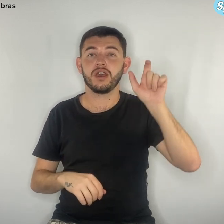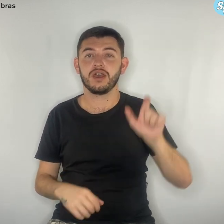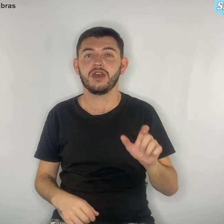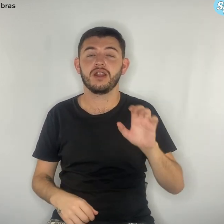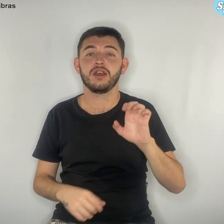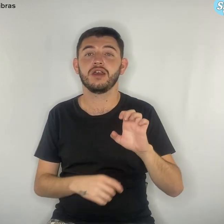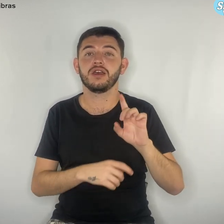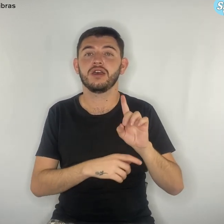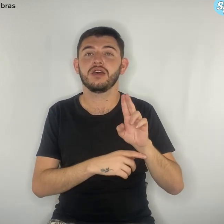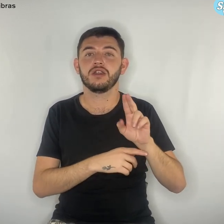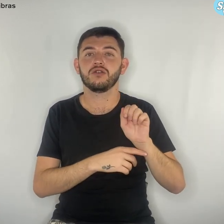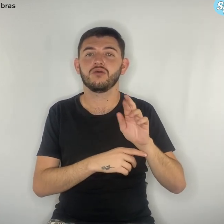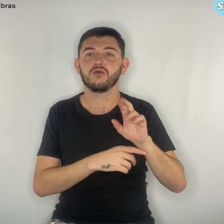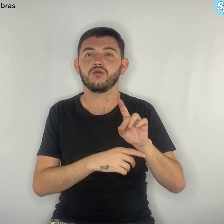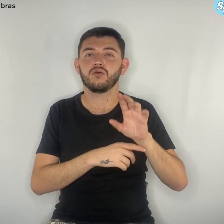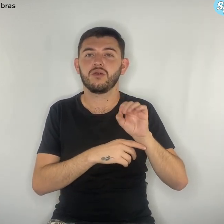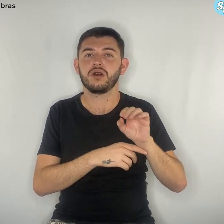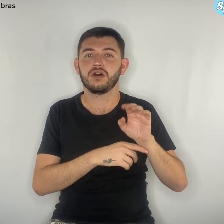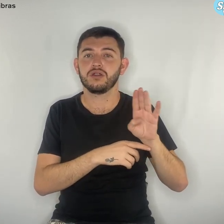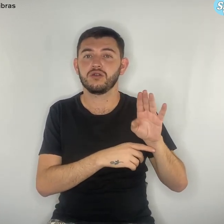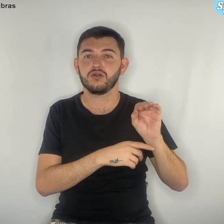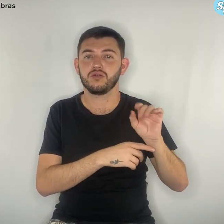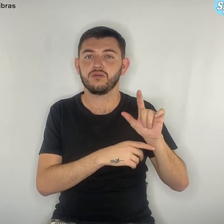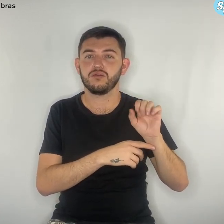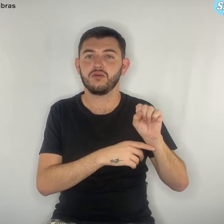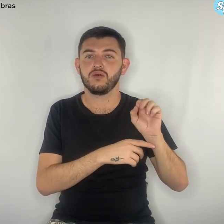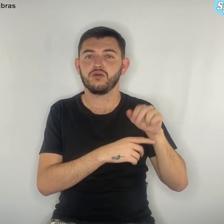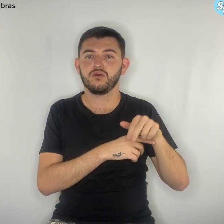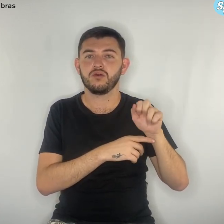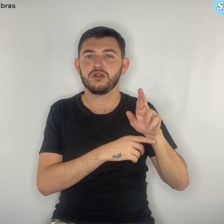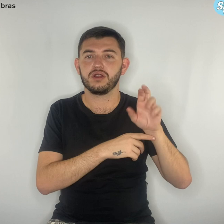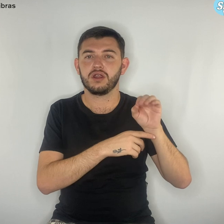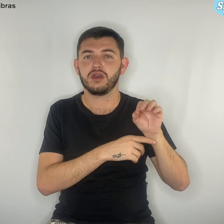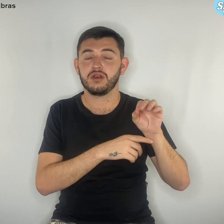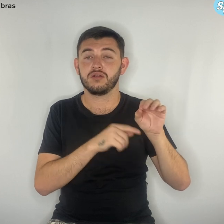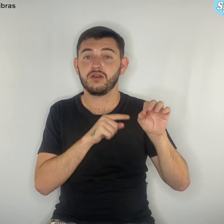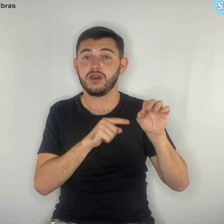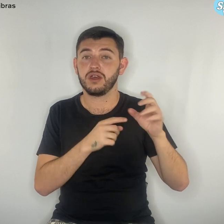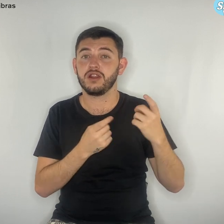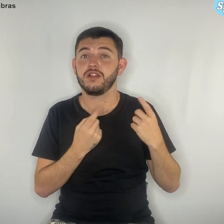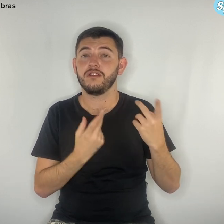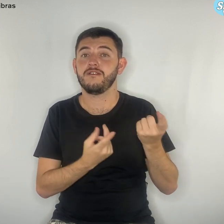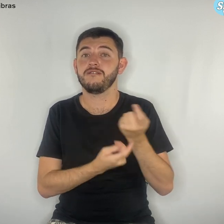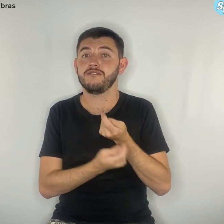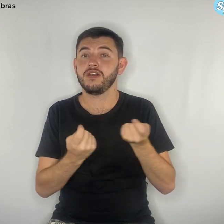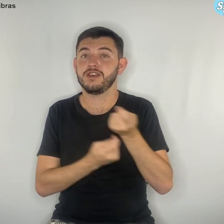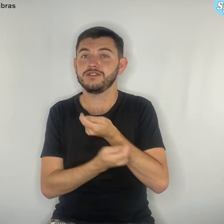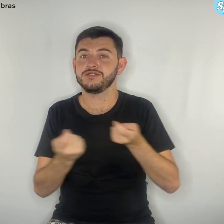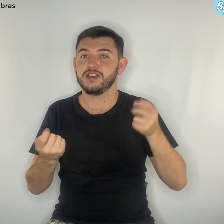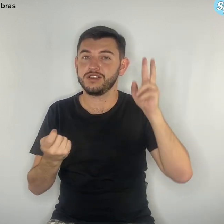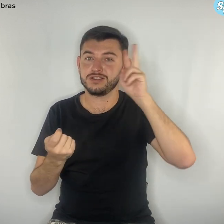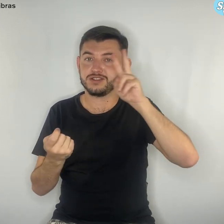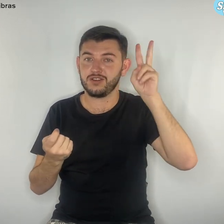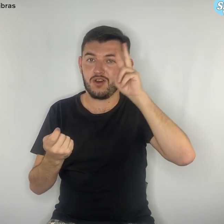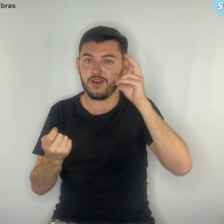Bolsonaro, enquanto vendia a sua história para, vejam só, lobistas de